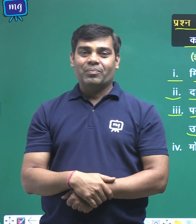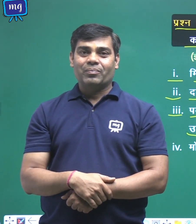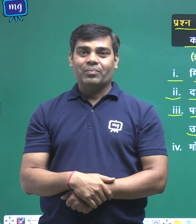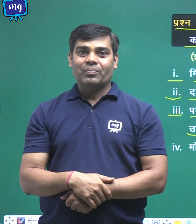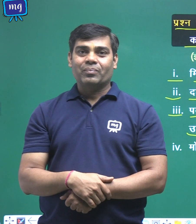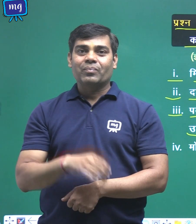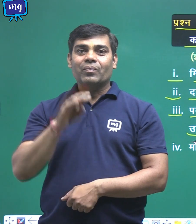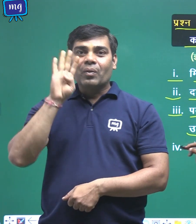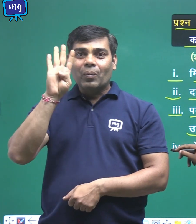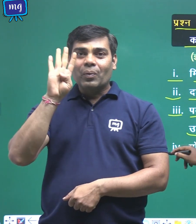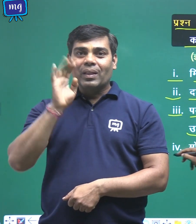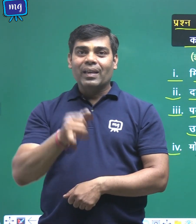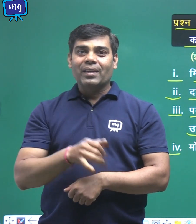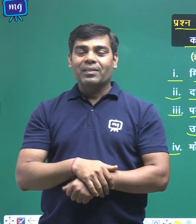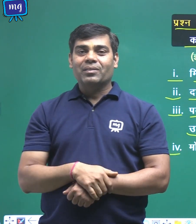चौथा है